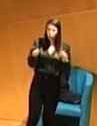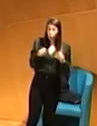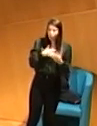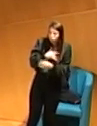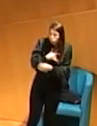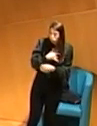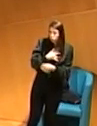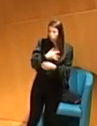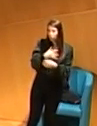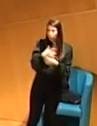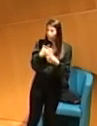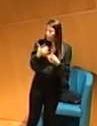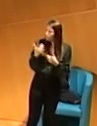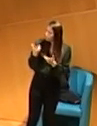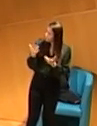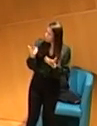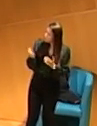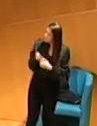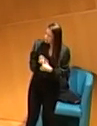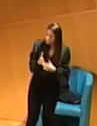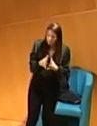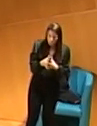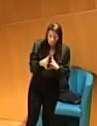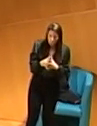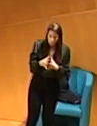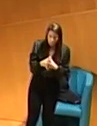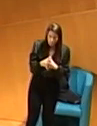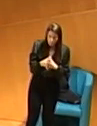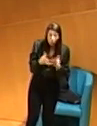vous avez écrit, c'est de dire